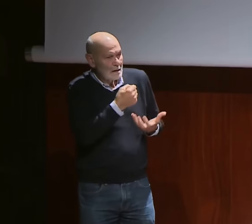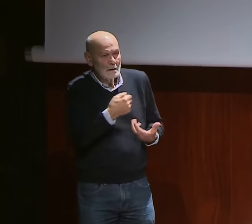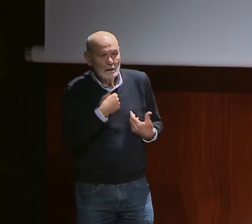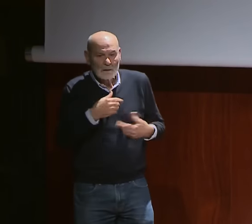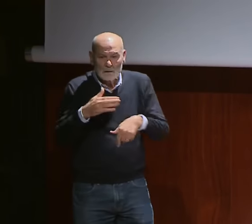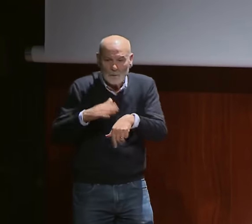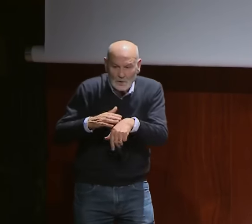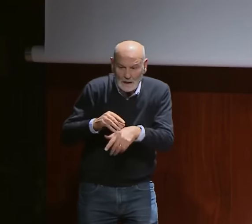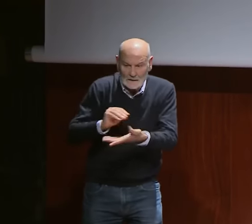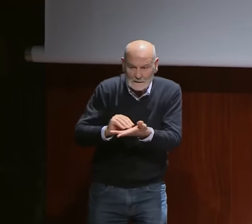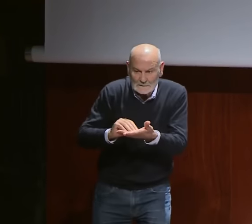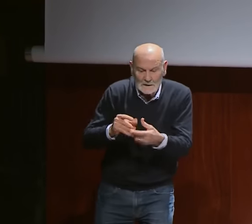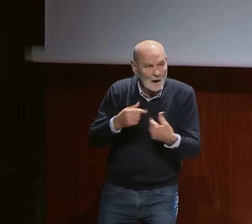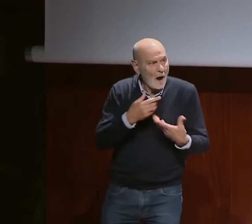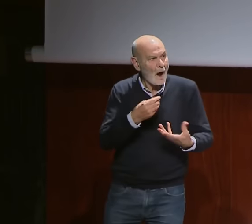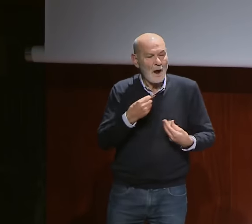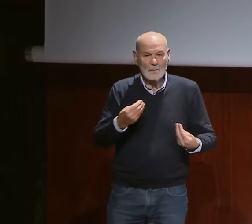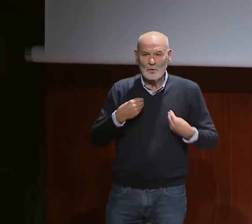mais c'était...